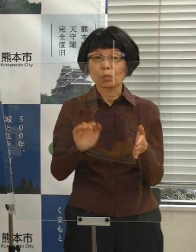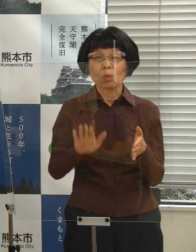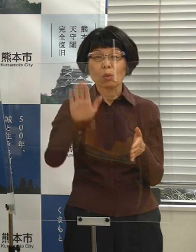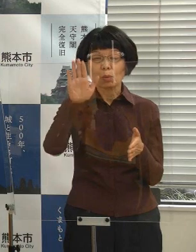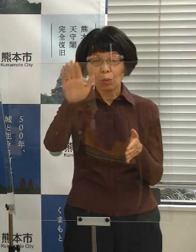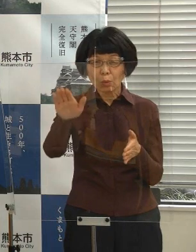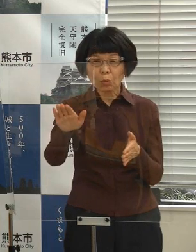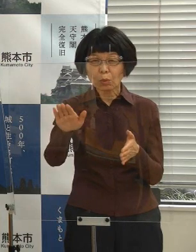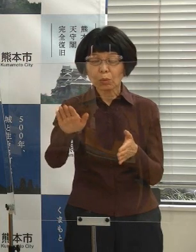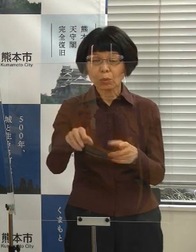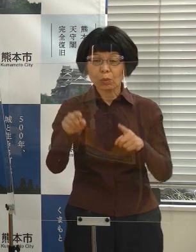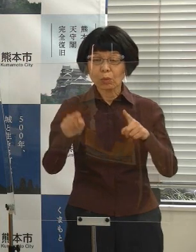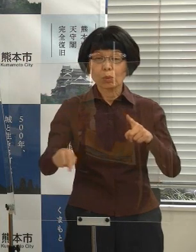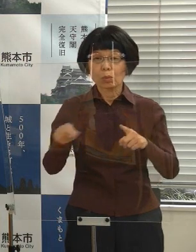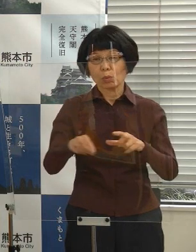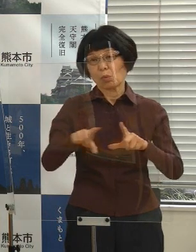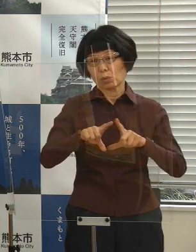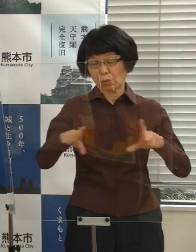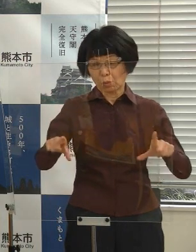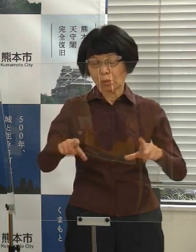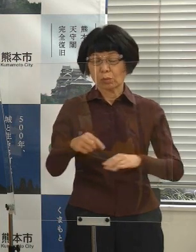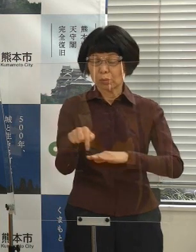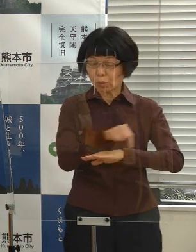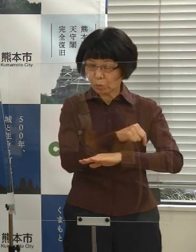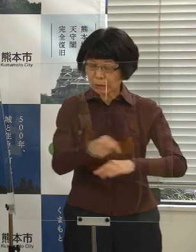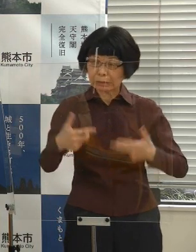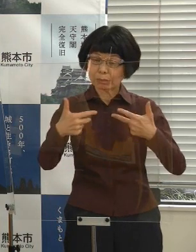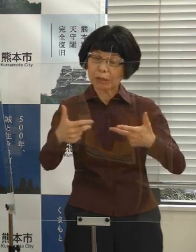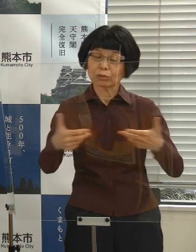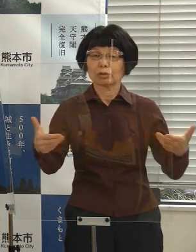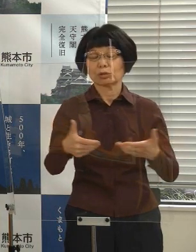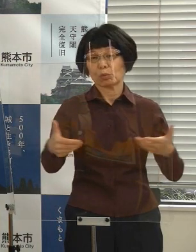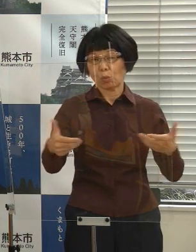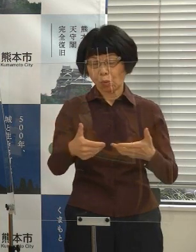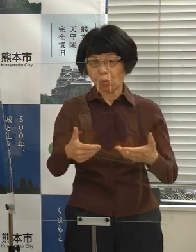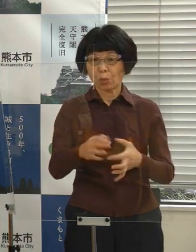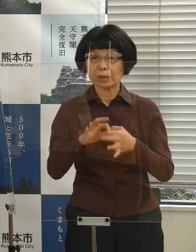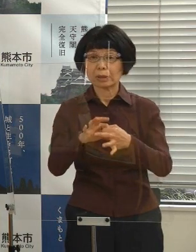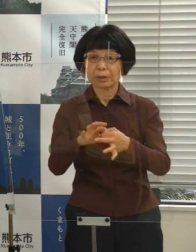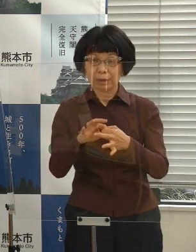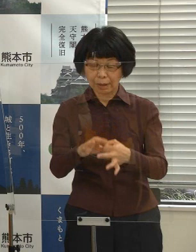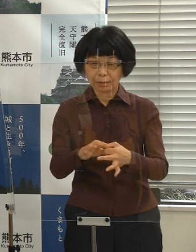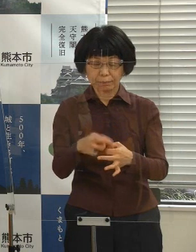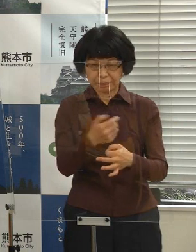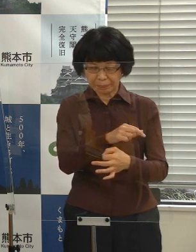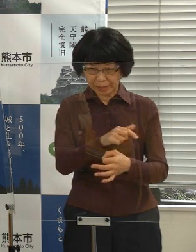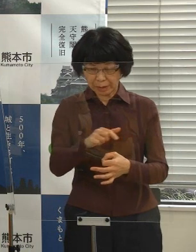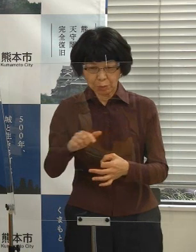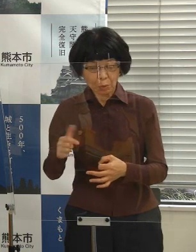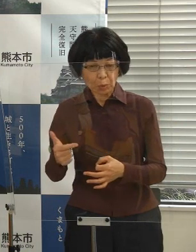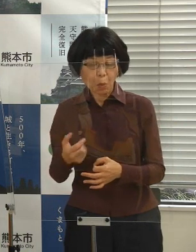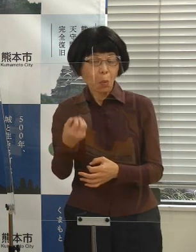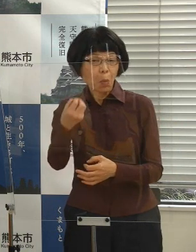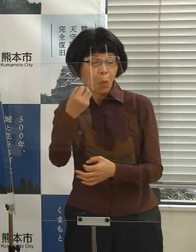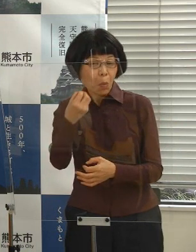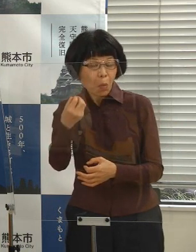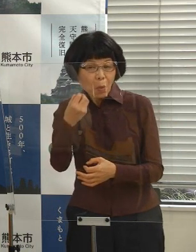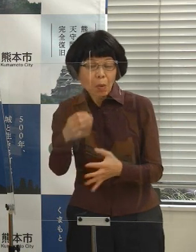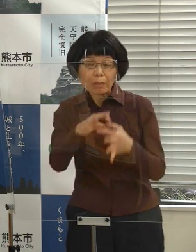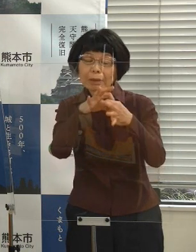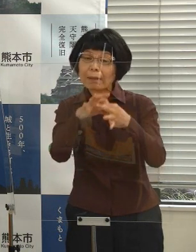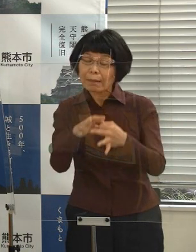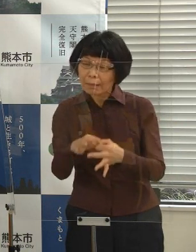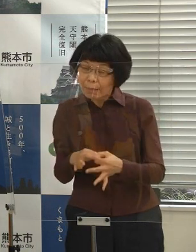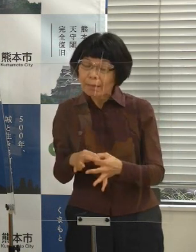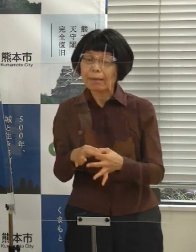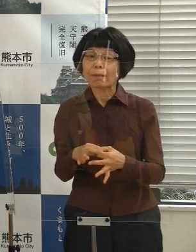通、特にバス事業のについてもですね、いろいろ試行錯誤を各社皆さんがされ